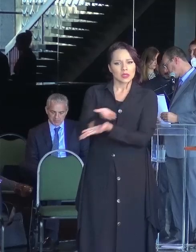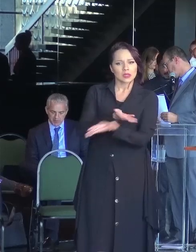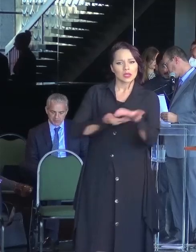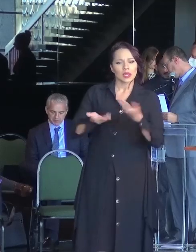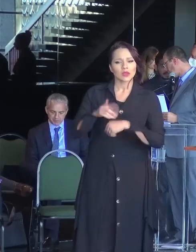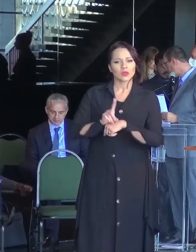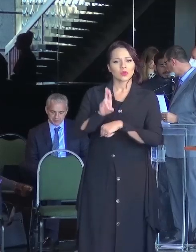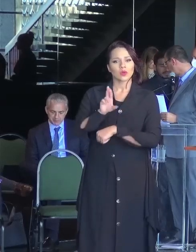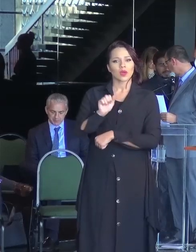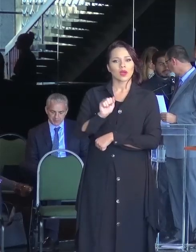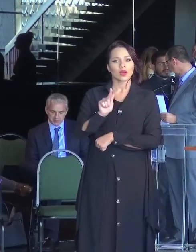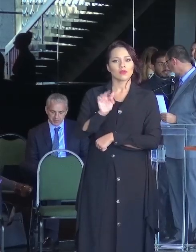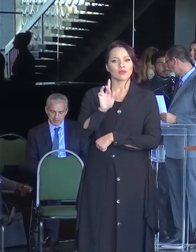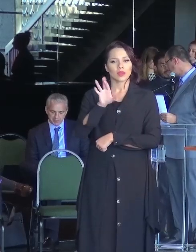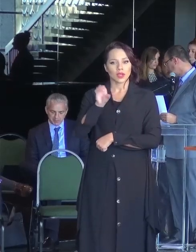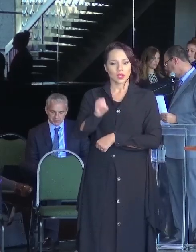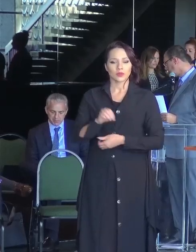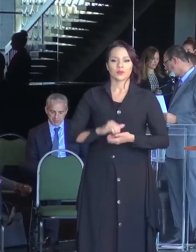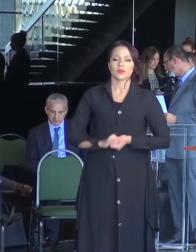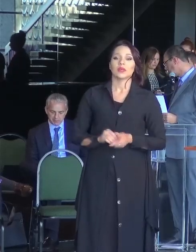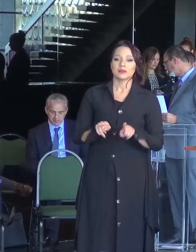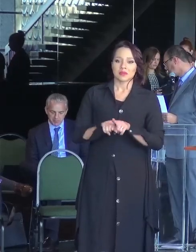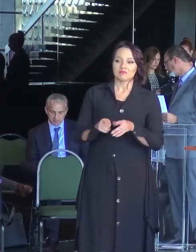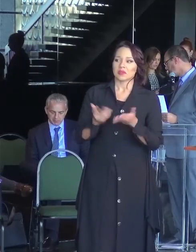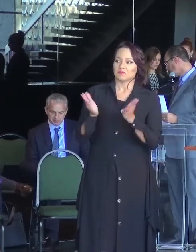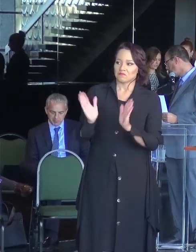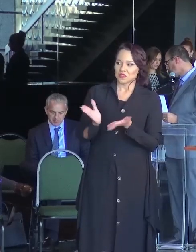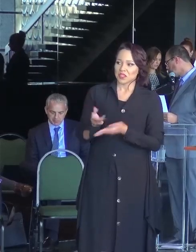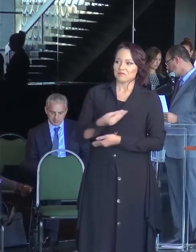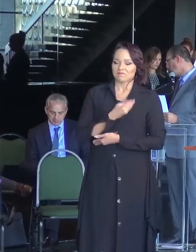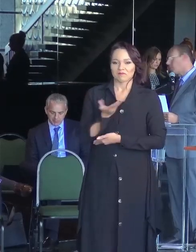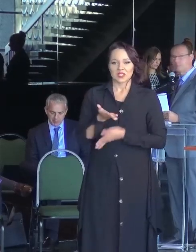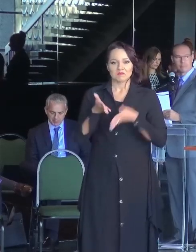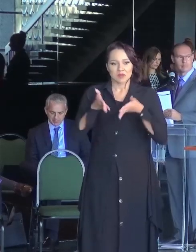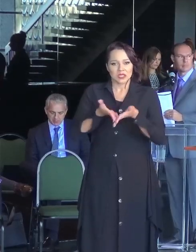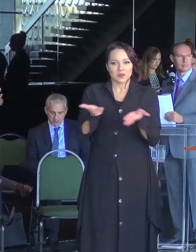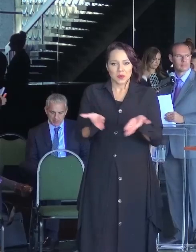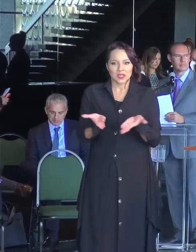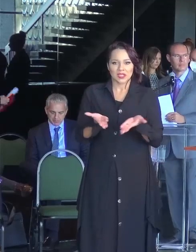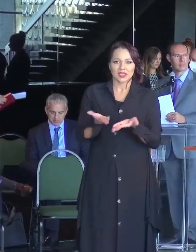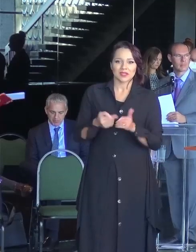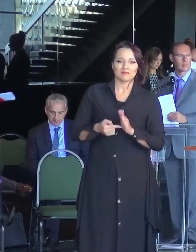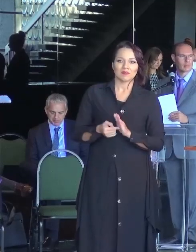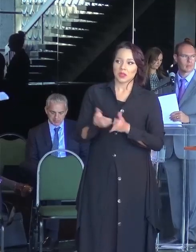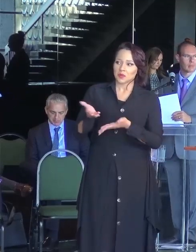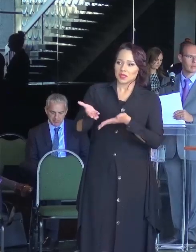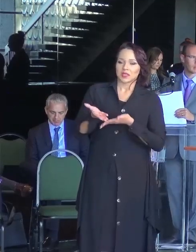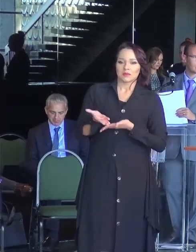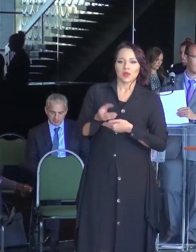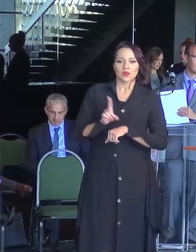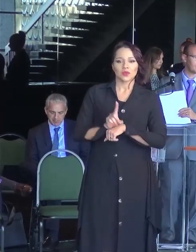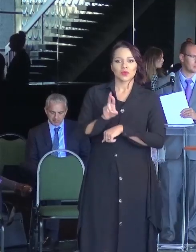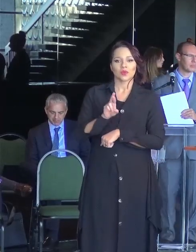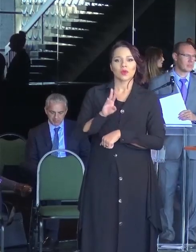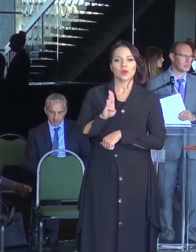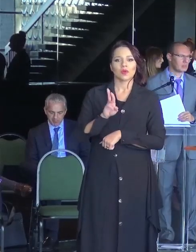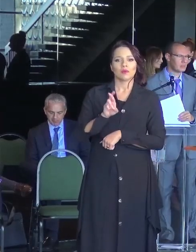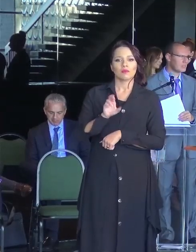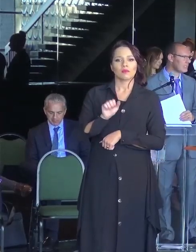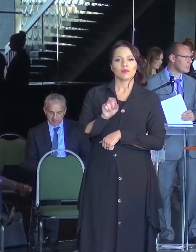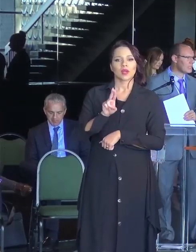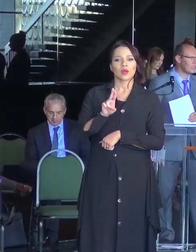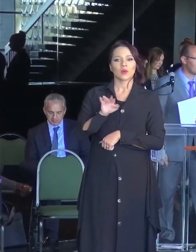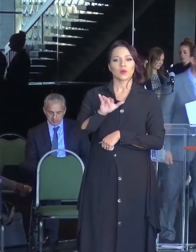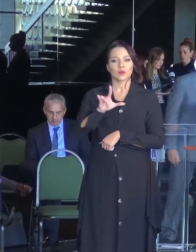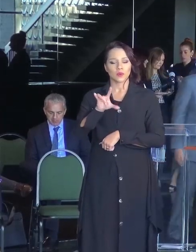doutor Alfredo Carrijo, estendo também aqui a pessoa que foi sempre presente conosco e que primeiro nos recebeu, o doutor Braulio do